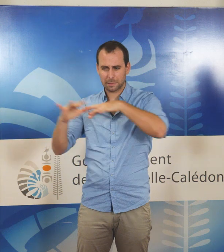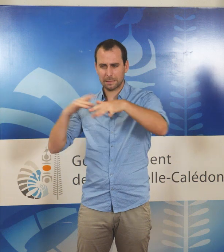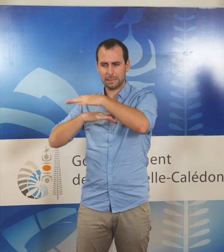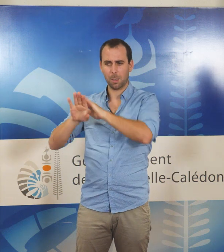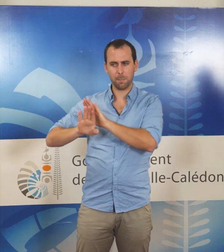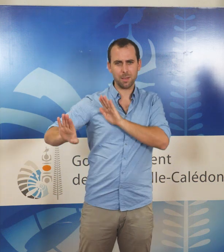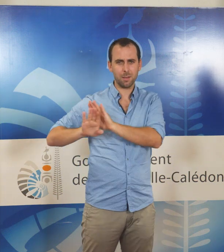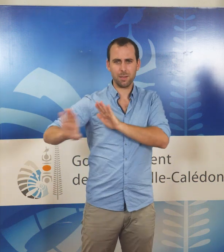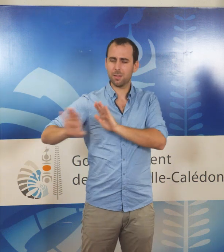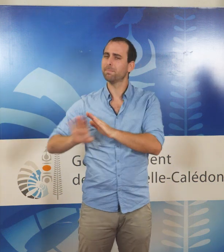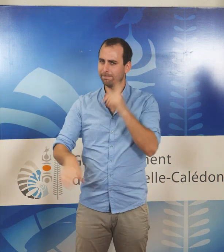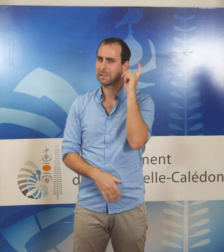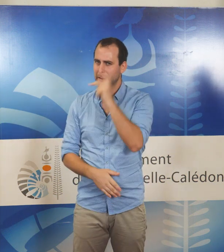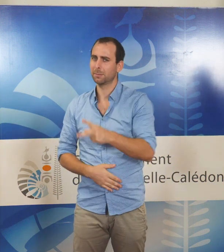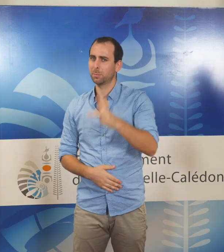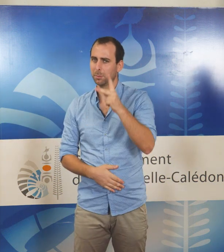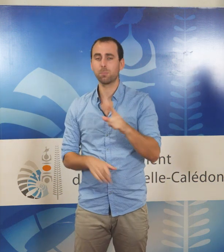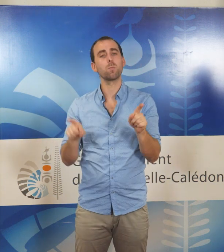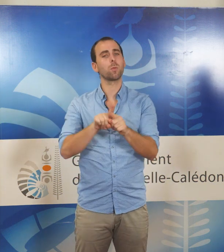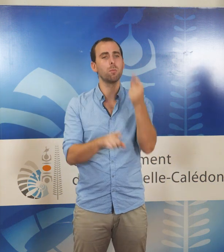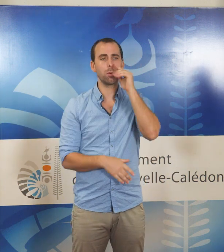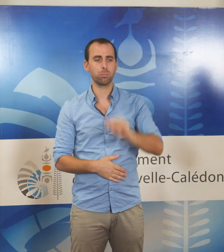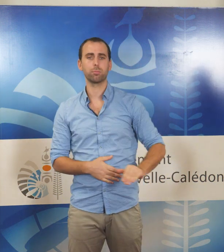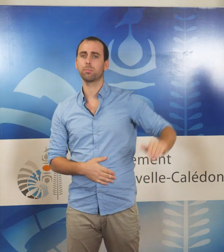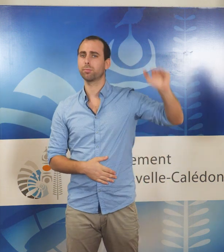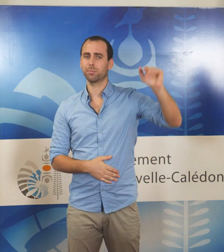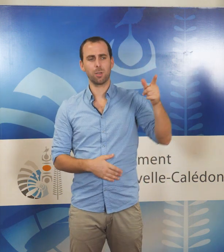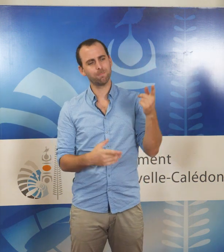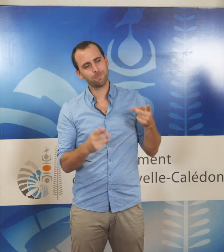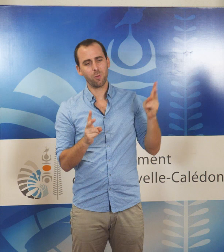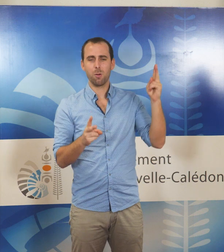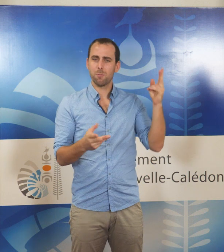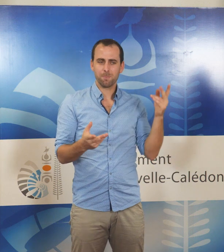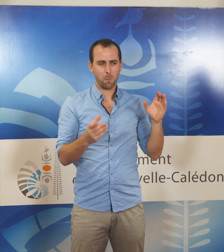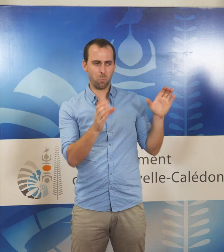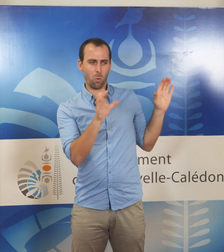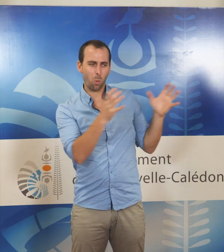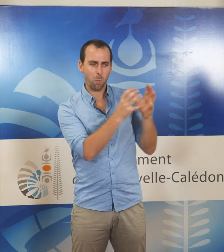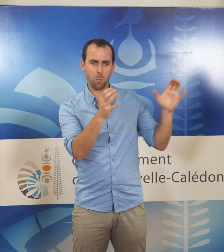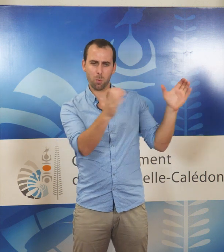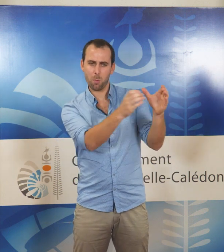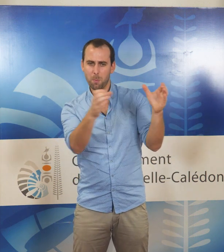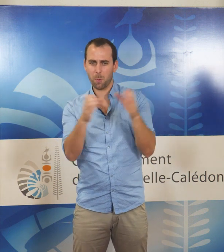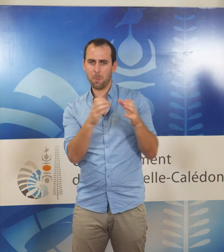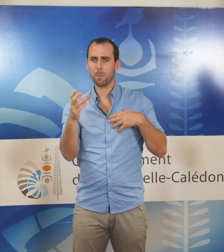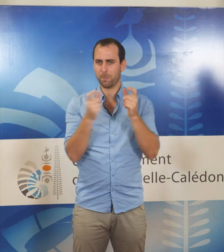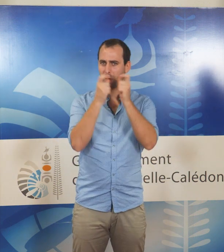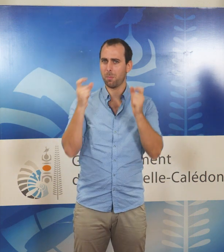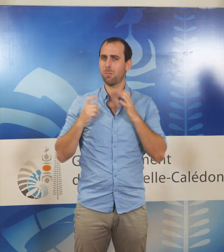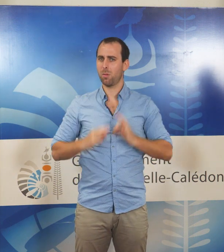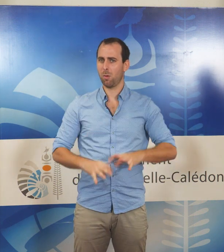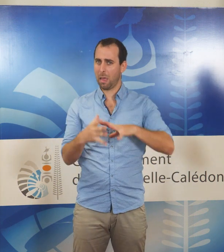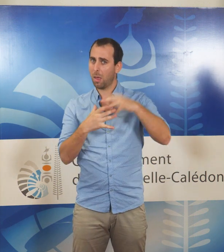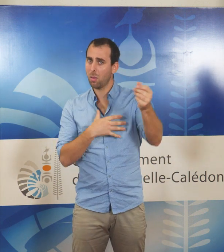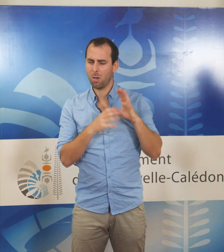Et pour les plus âgés, c'est de gérer souvent les regroupements d'élèves qu'il peut y avoir hors de l'enceinte des établissements sur